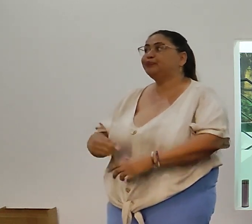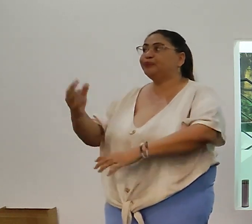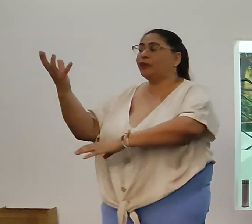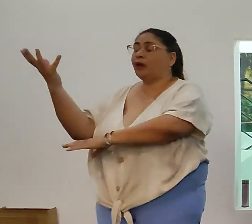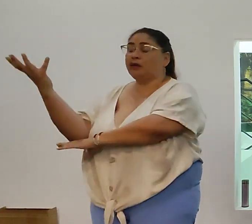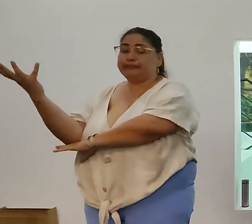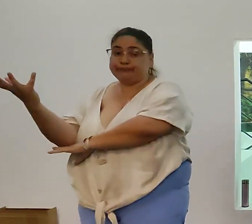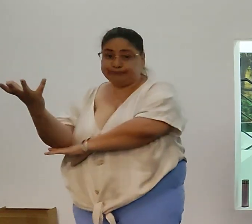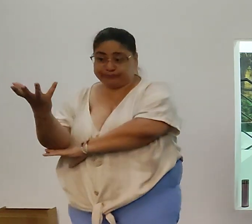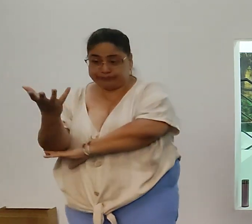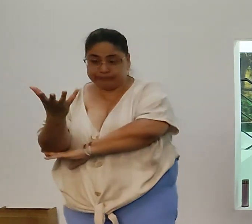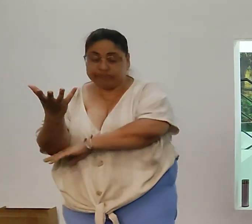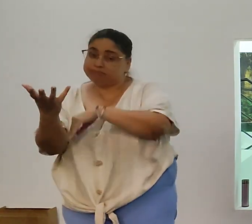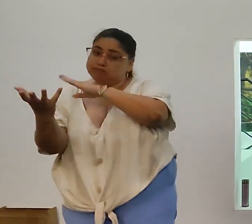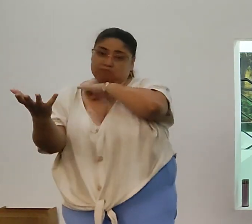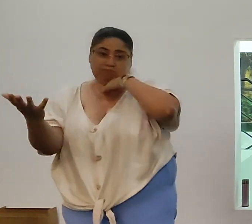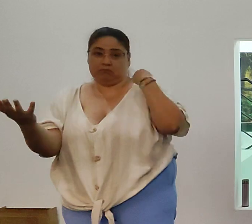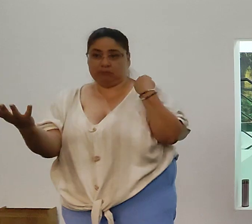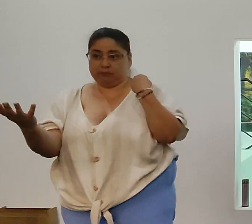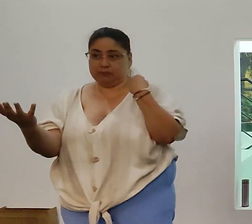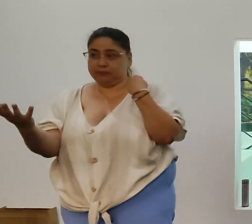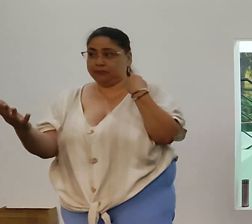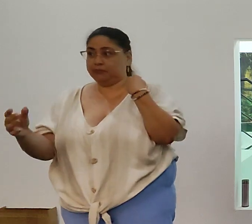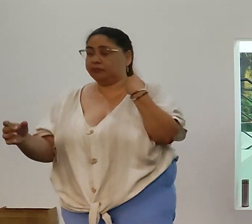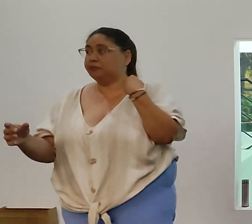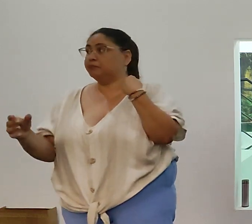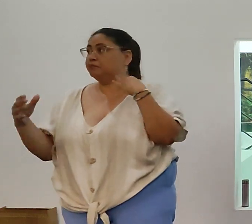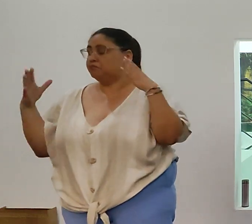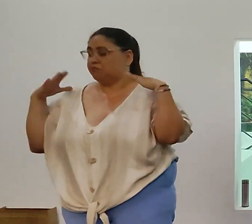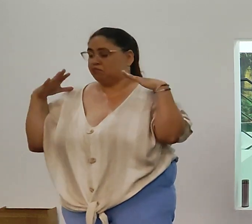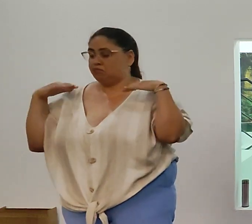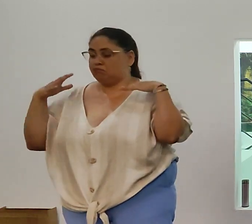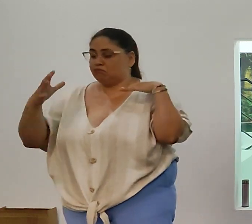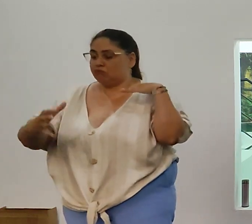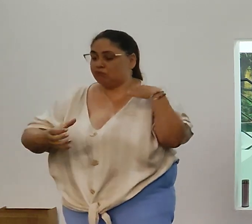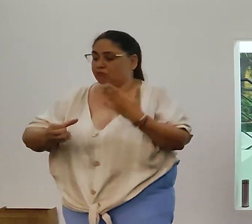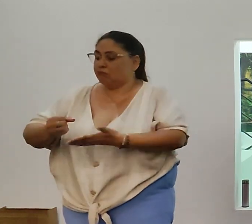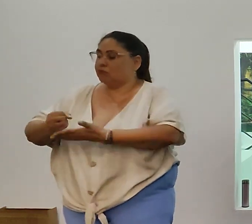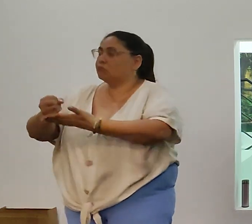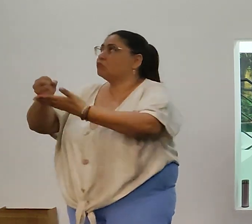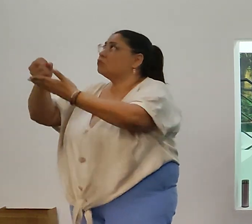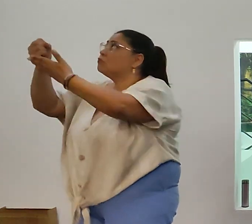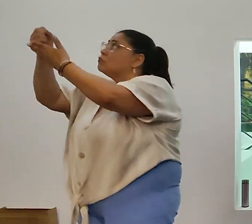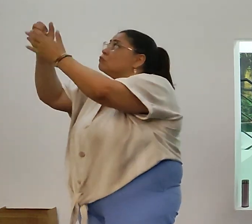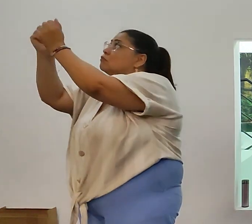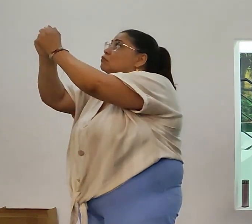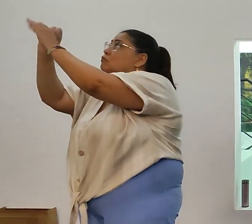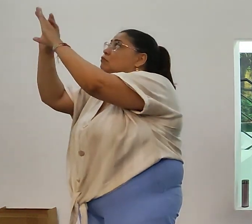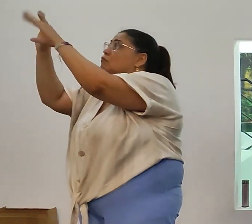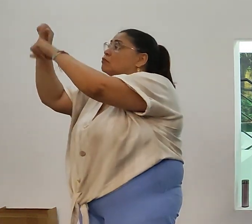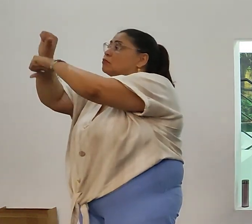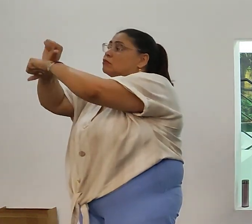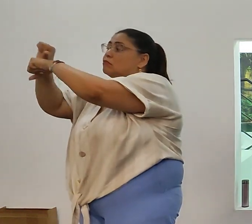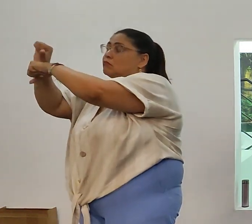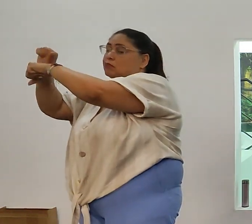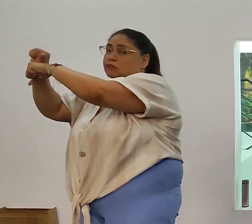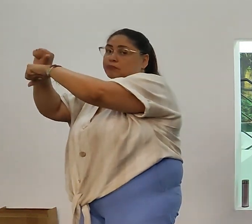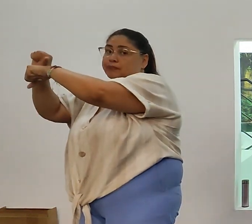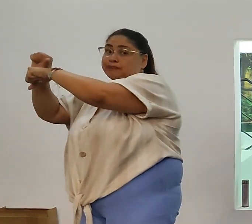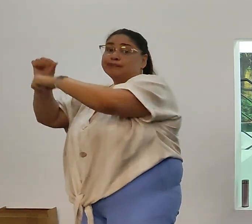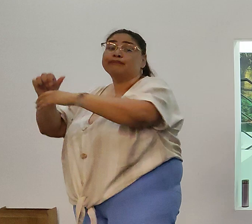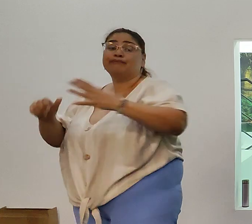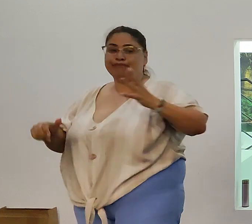Chegou o dia em que o mendigo morreu, e os anjos os levaram para junto de Abraão, e o rico